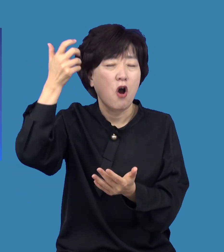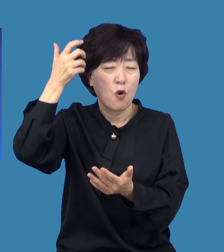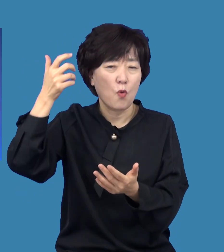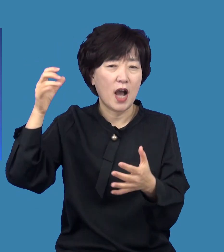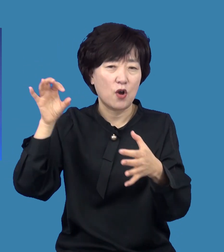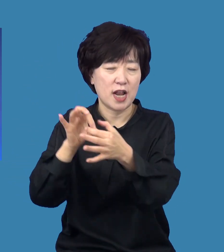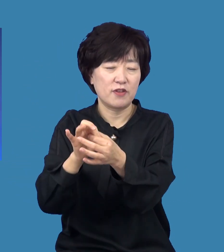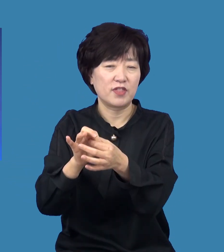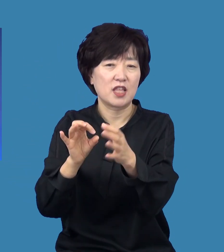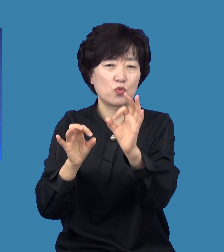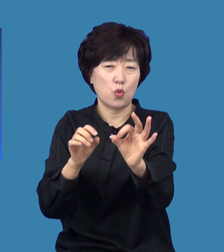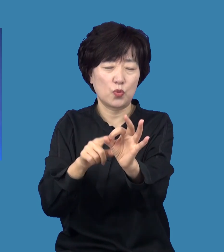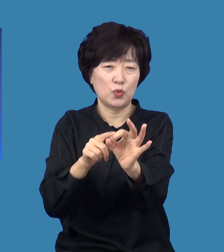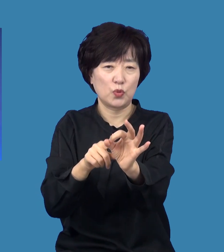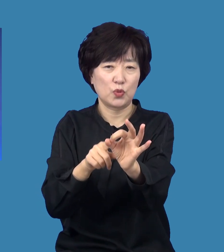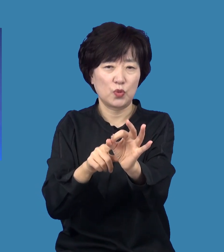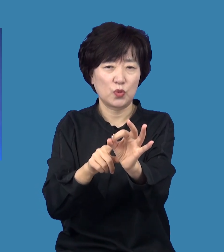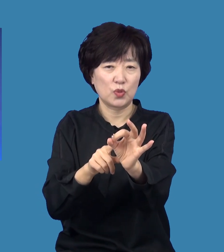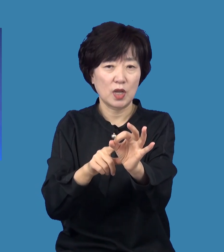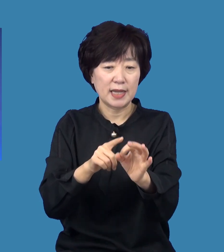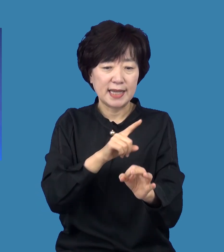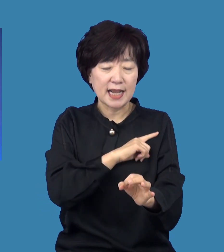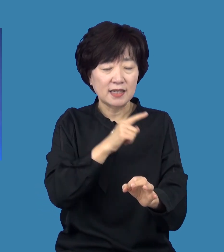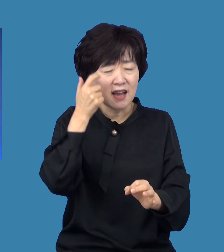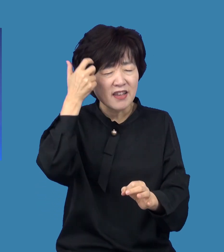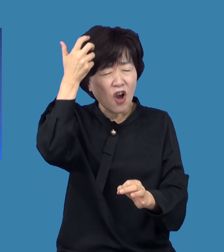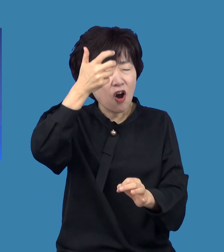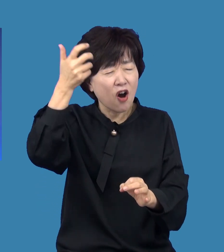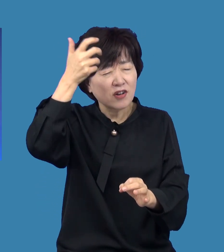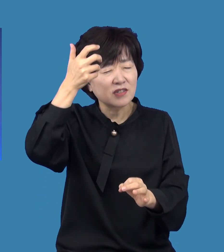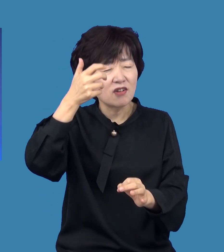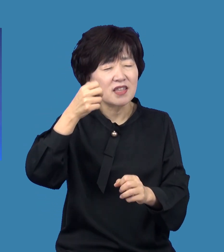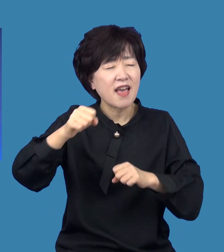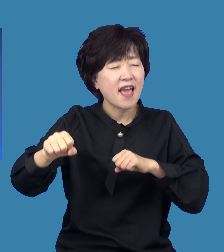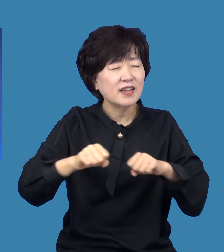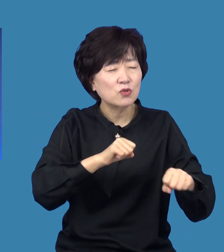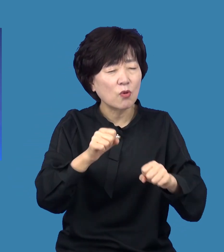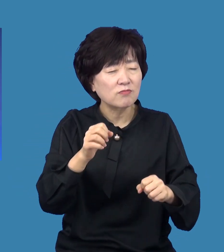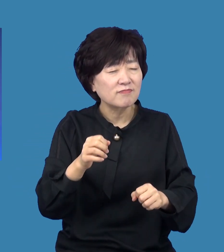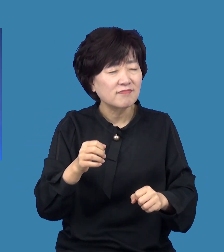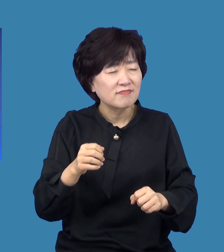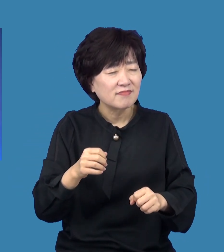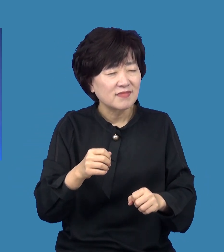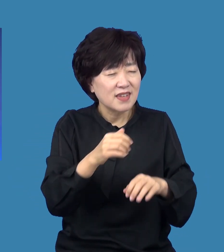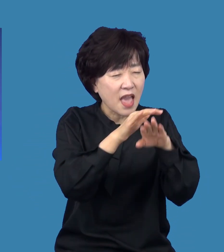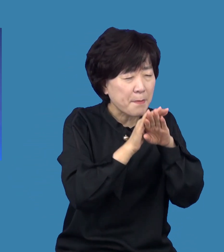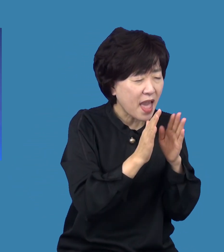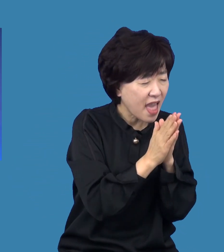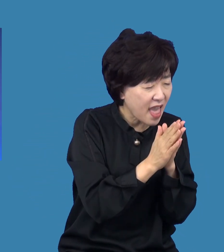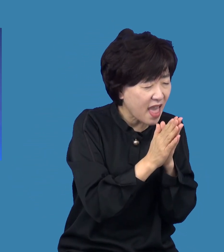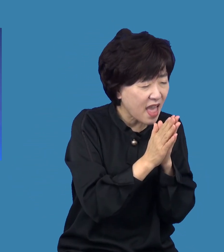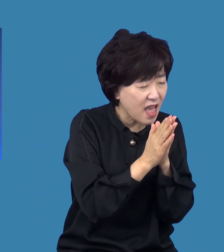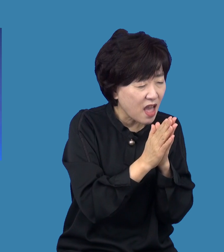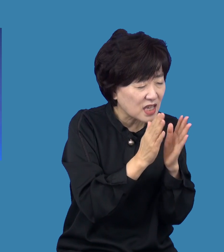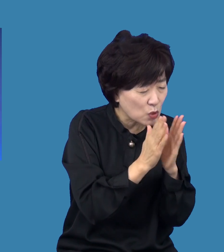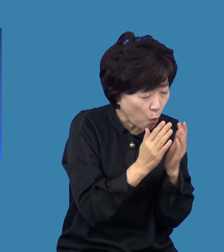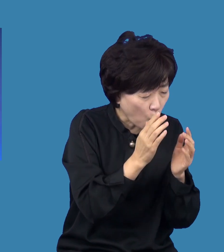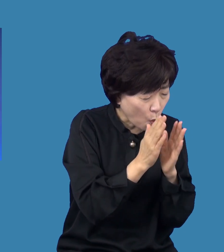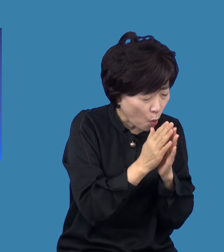보면 가장 영적인 행위 중에 하나가 이 헌금, 돈 문제가 아닌가 그렇게 생각을